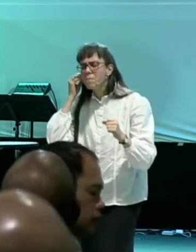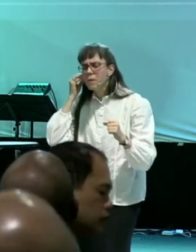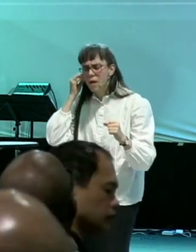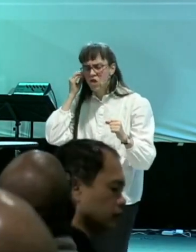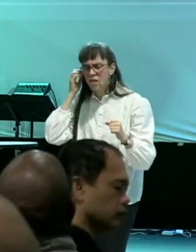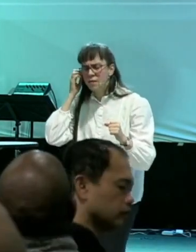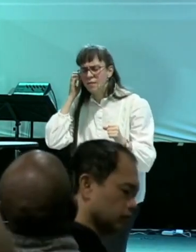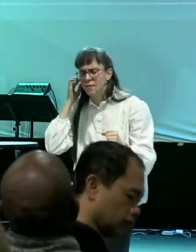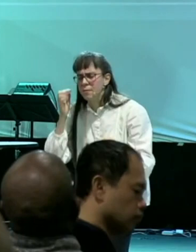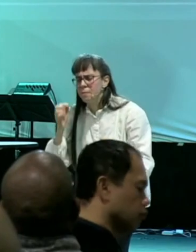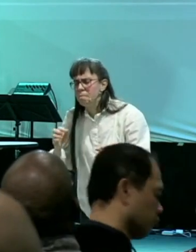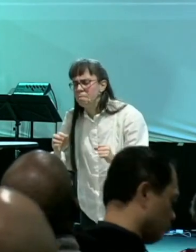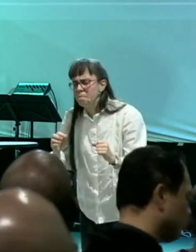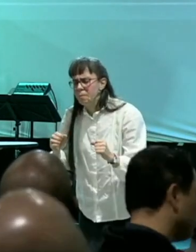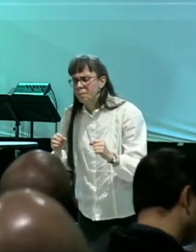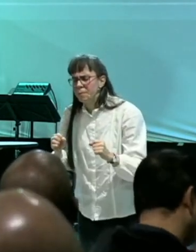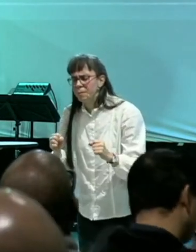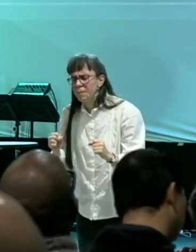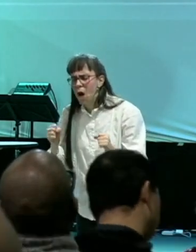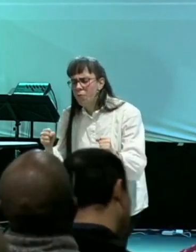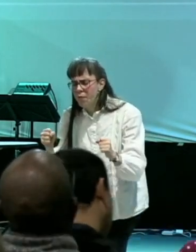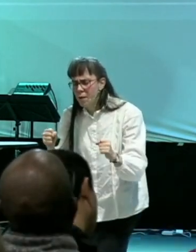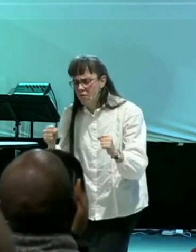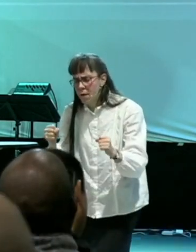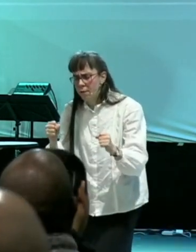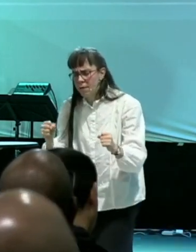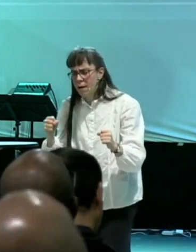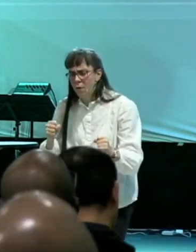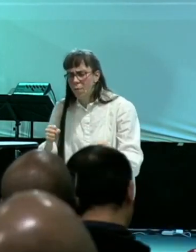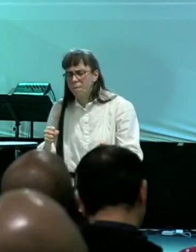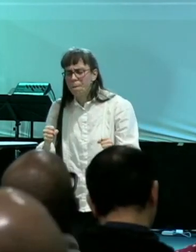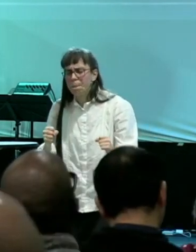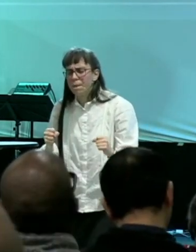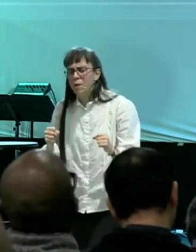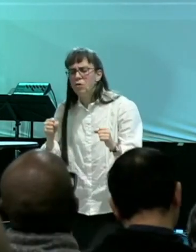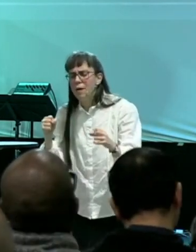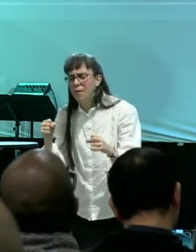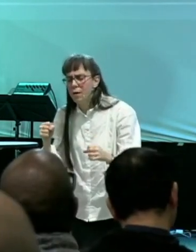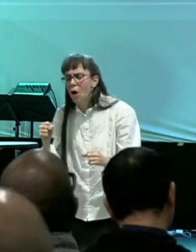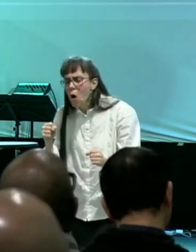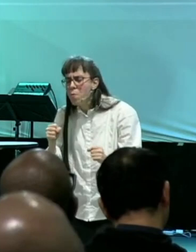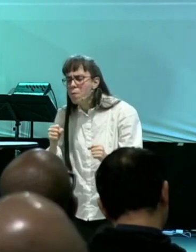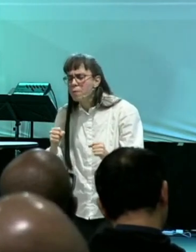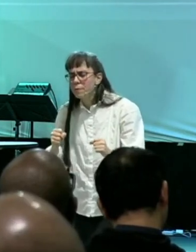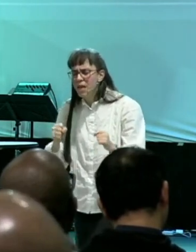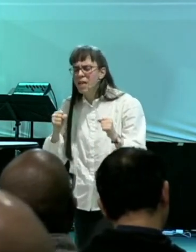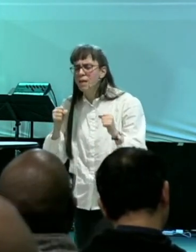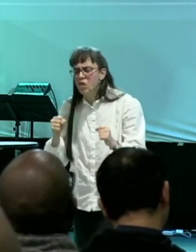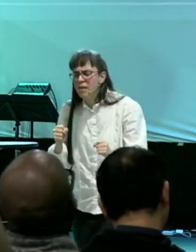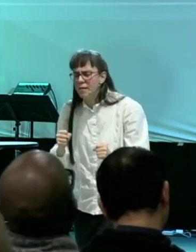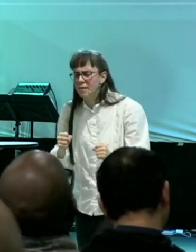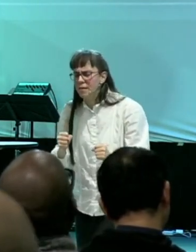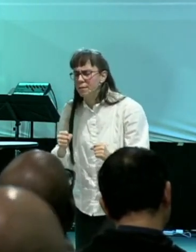En Jésus-Christ. In Jesus. Tiens ferme. Hold firm, stand. Car tu as une espérance. Because you have a hope. En Jésus-Christ.